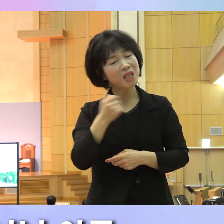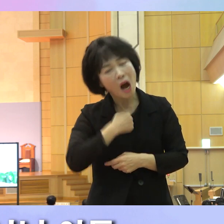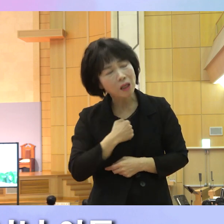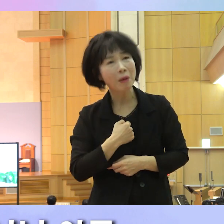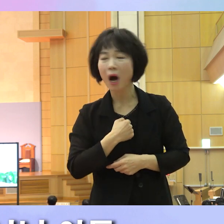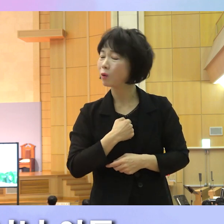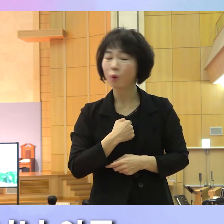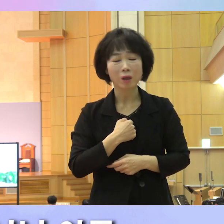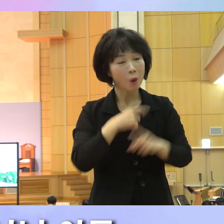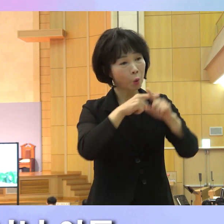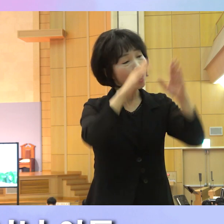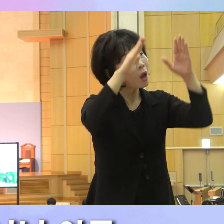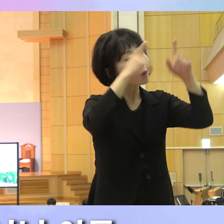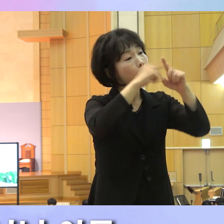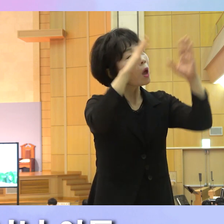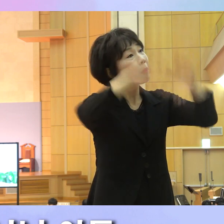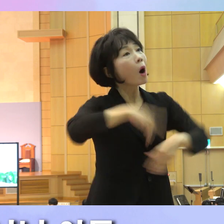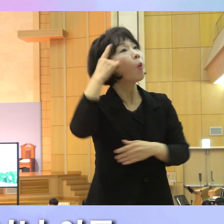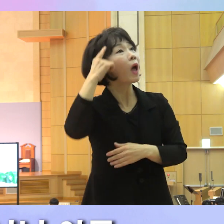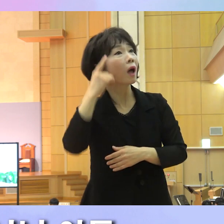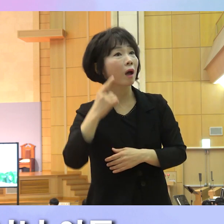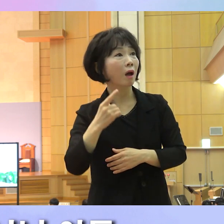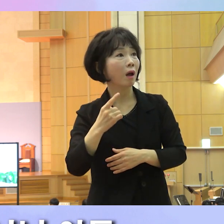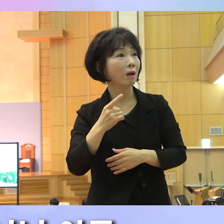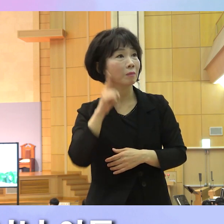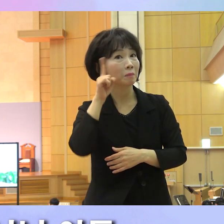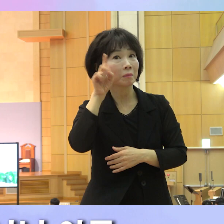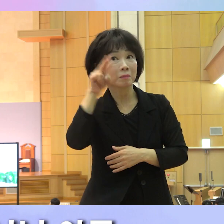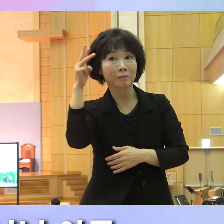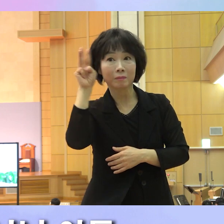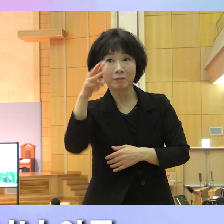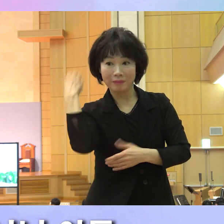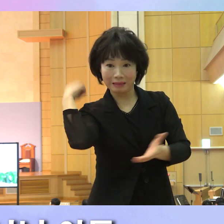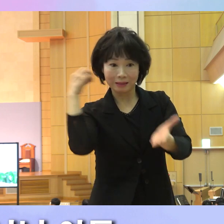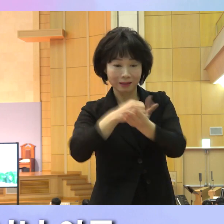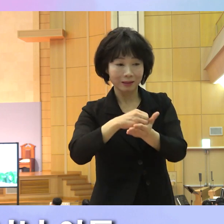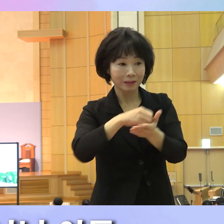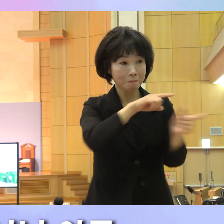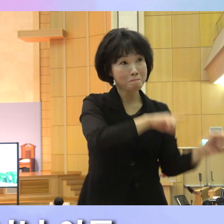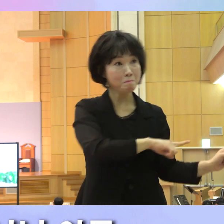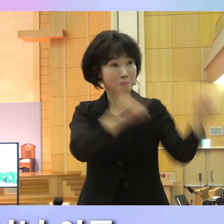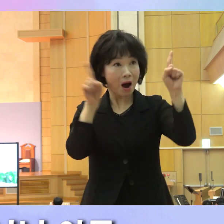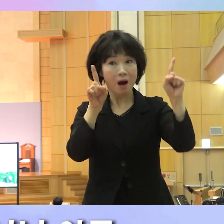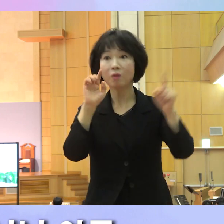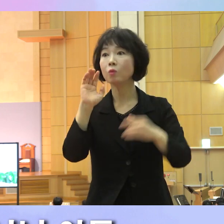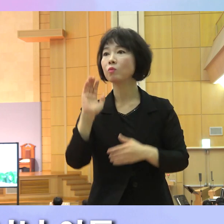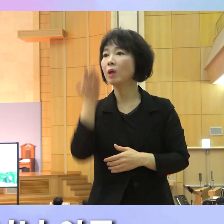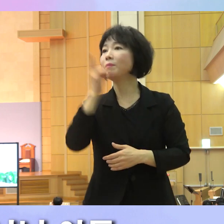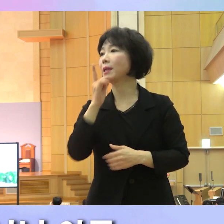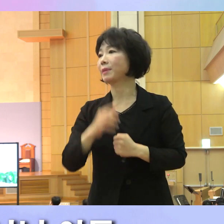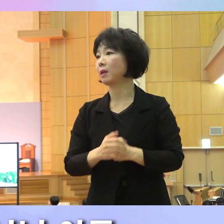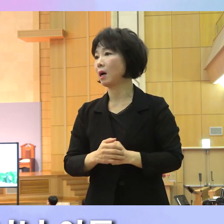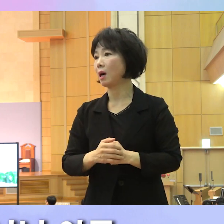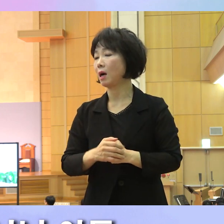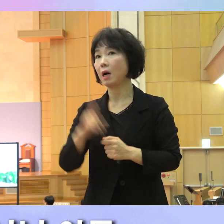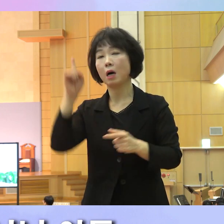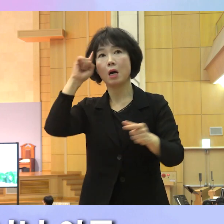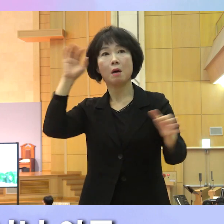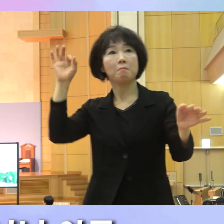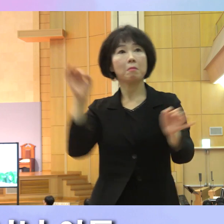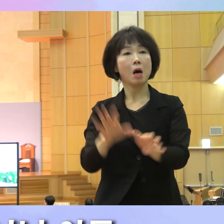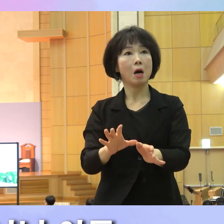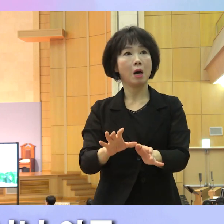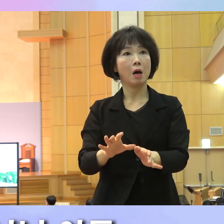성전을 허물고 난 다음에 내가 3일 만에 다시 이 성전을 세우리라. 아니 46년